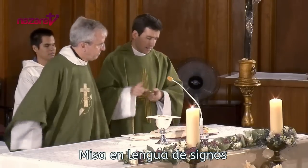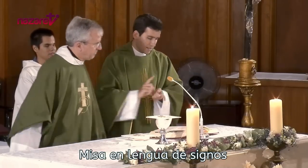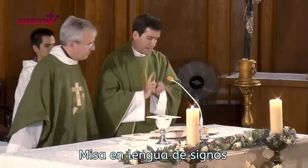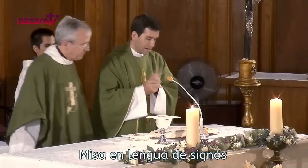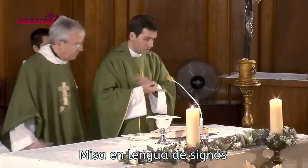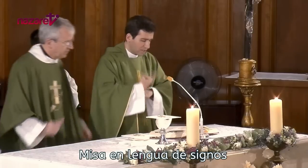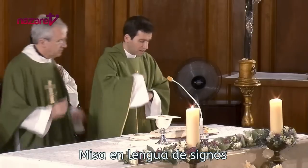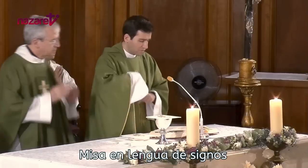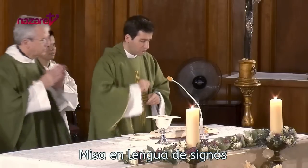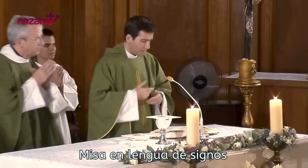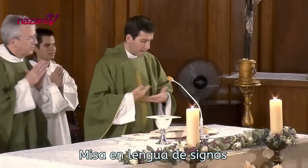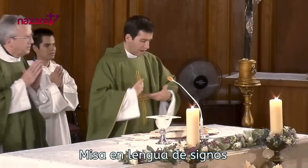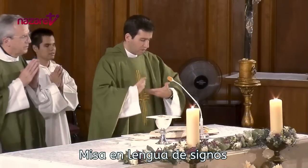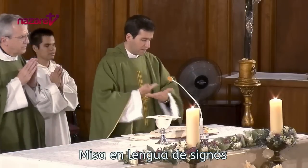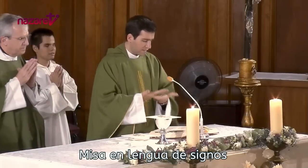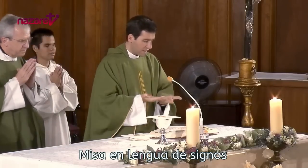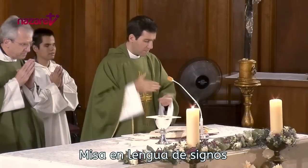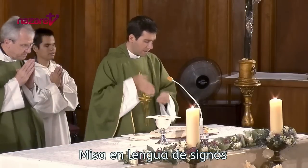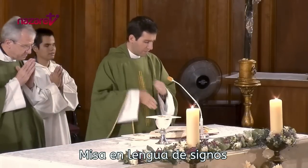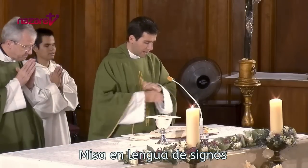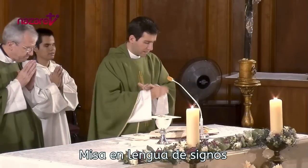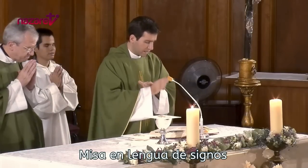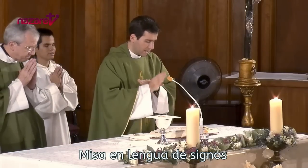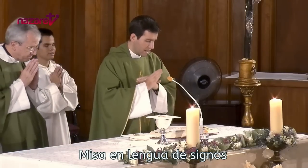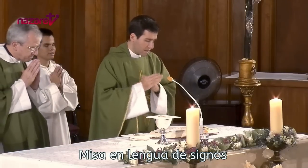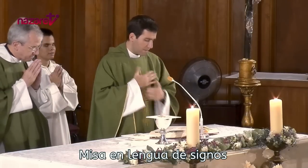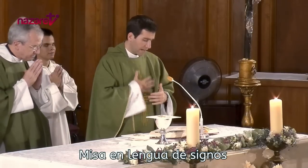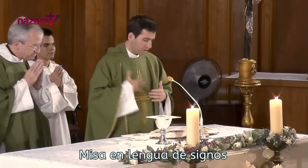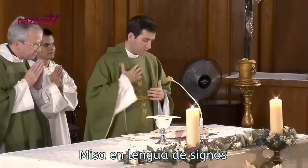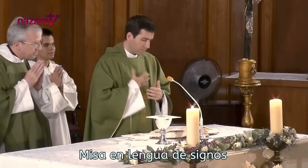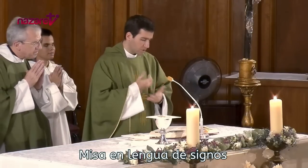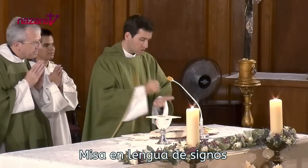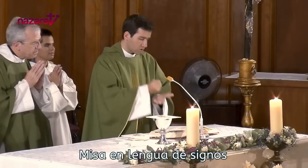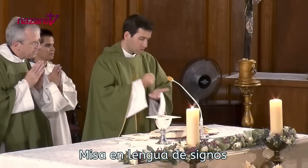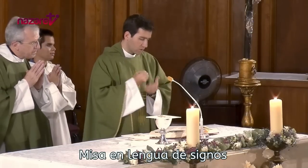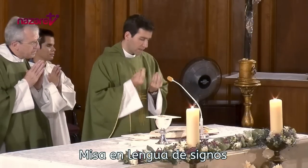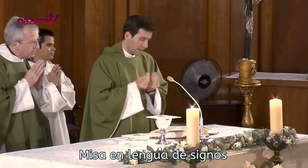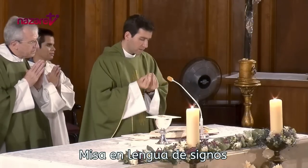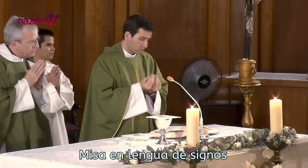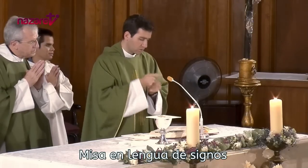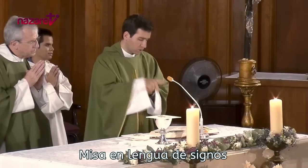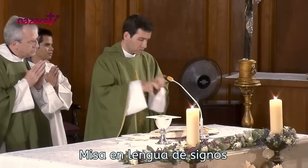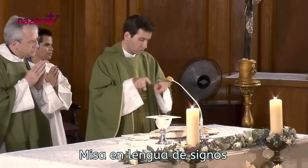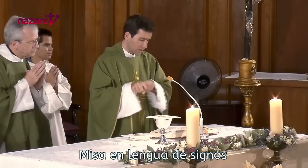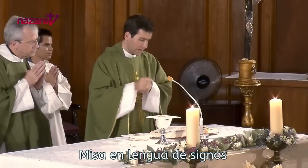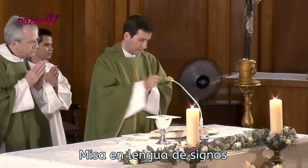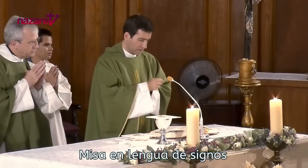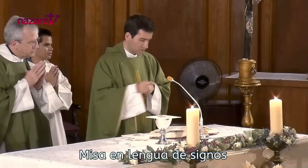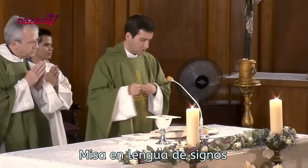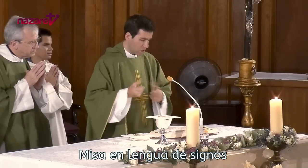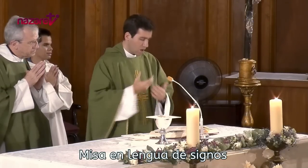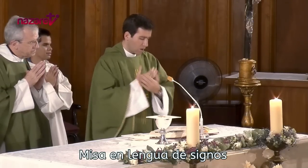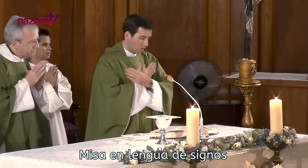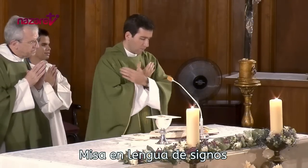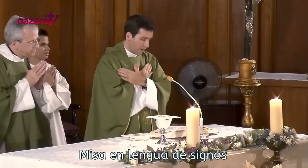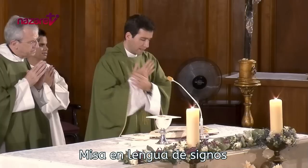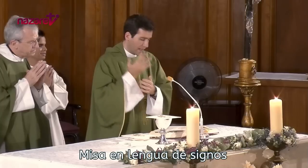Que Él nos transforme en ofrenda permanente, para que gocemos con tu heredad junto con tus elegidos, con